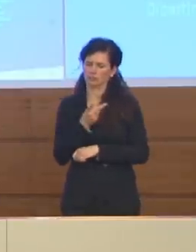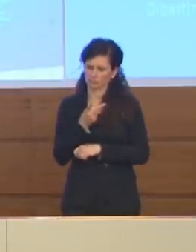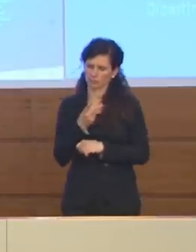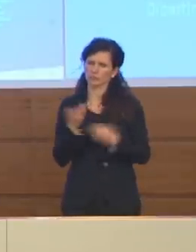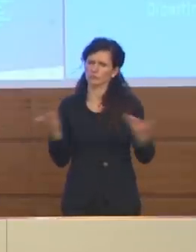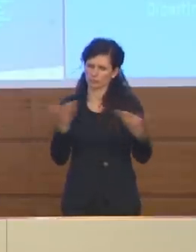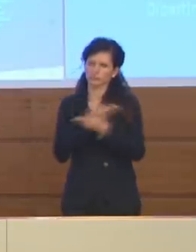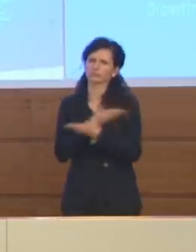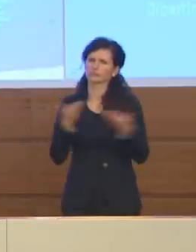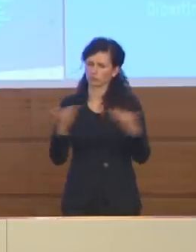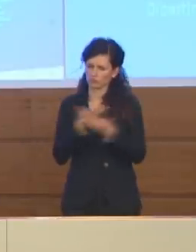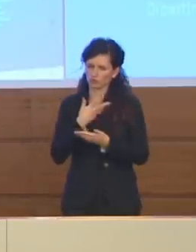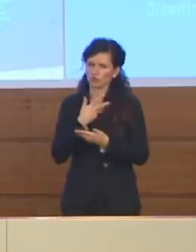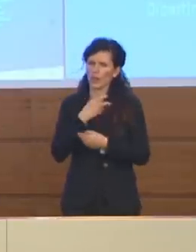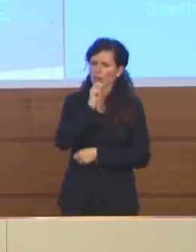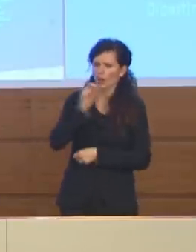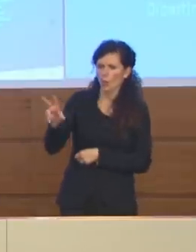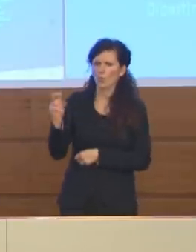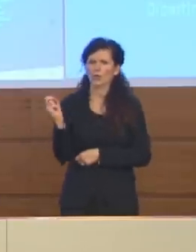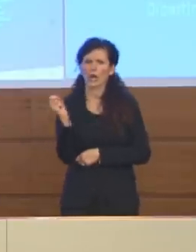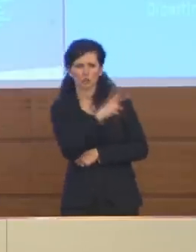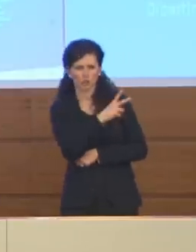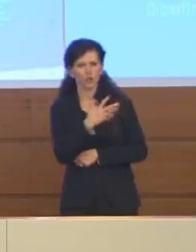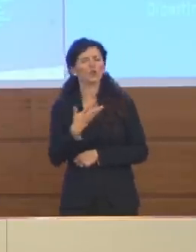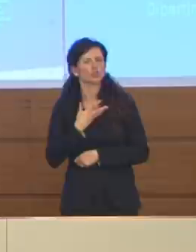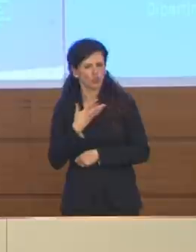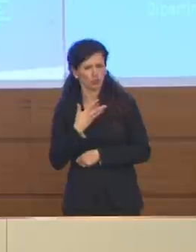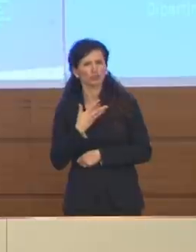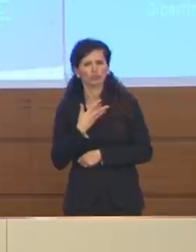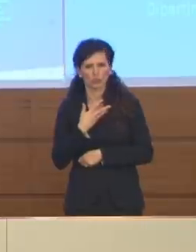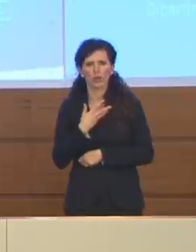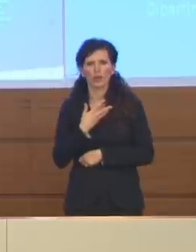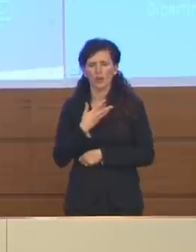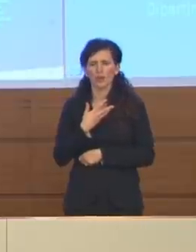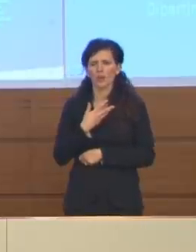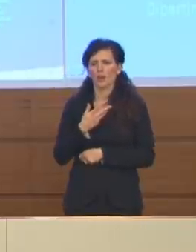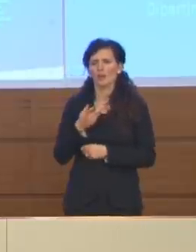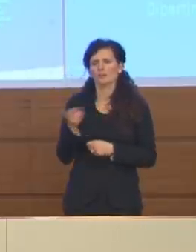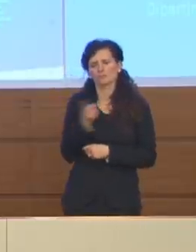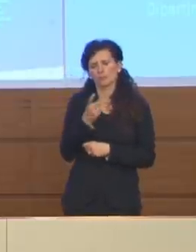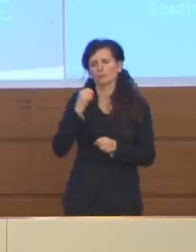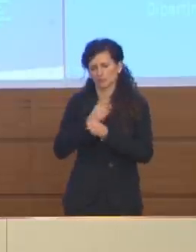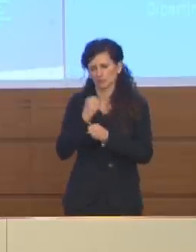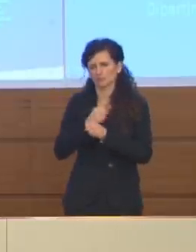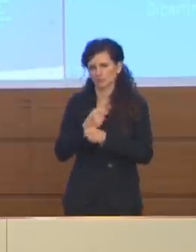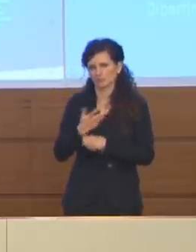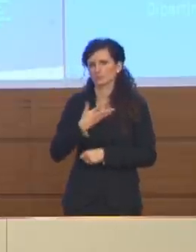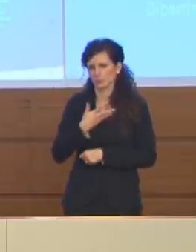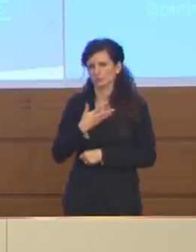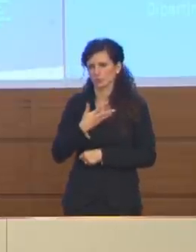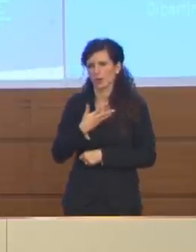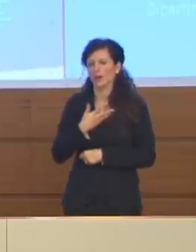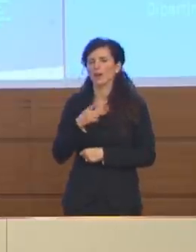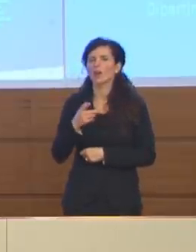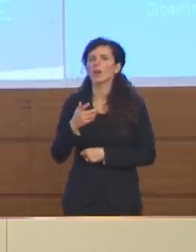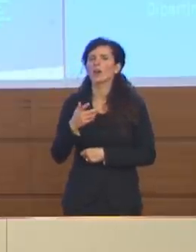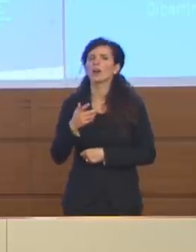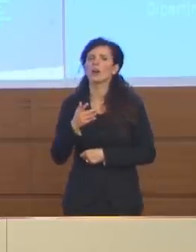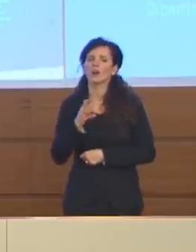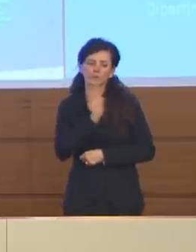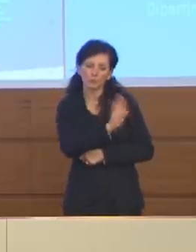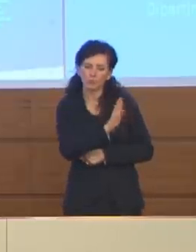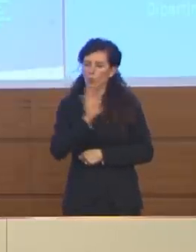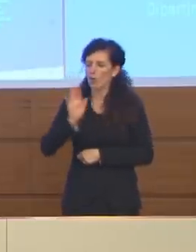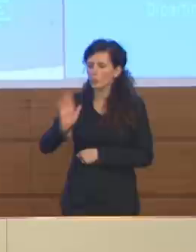complementare integrare direi quasi implicare forse il verbo più corretto le diverse competenze